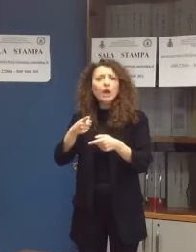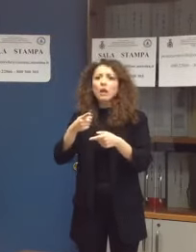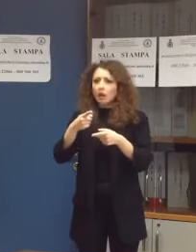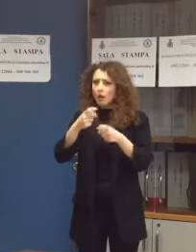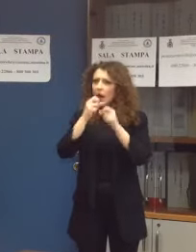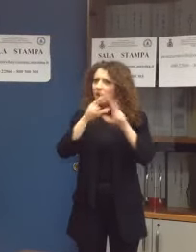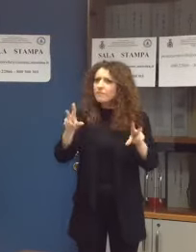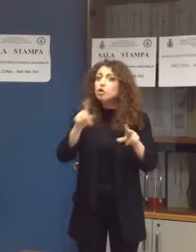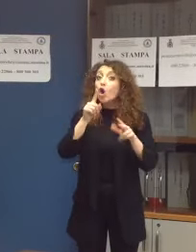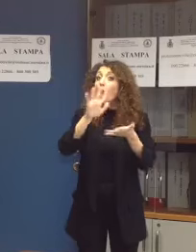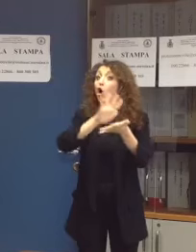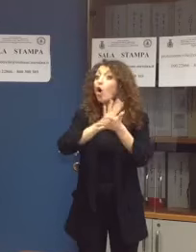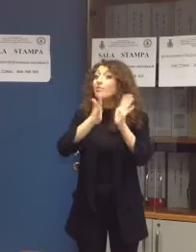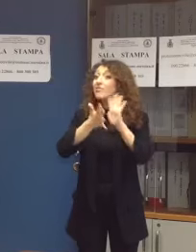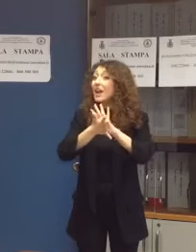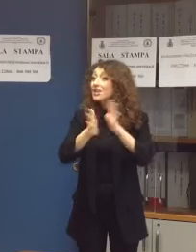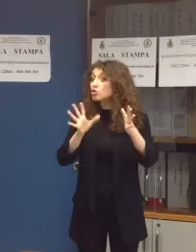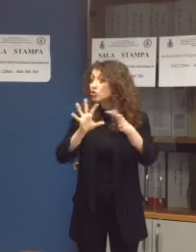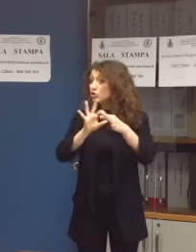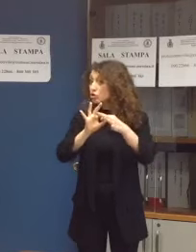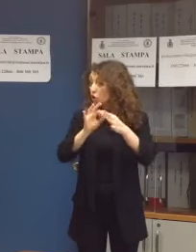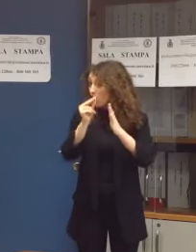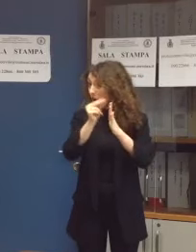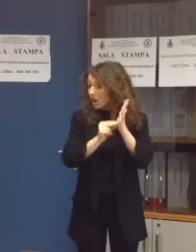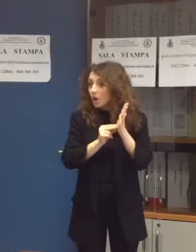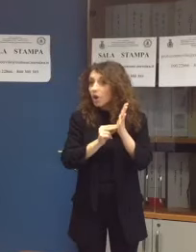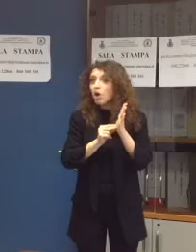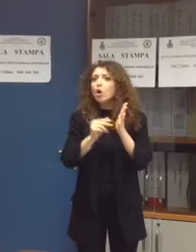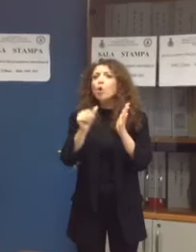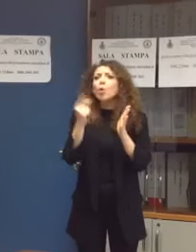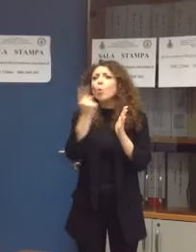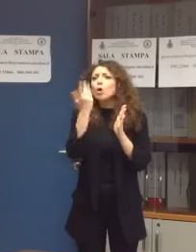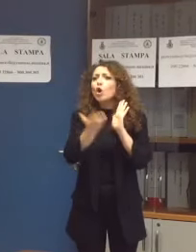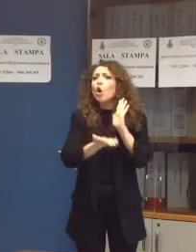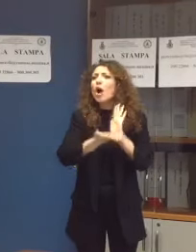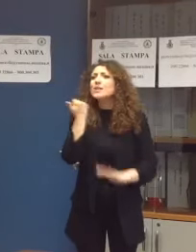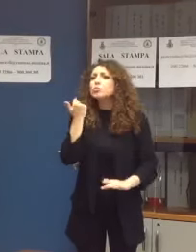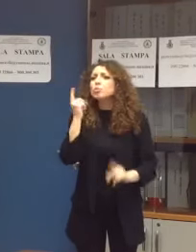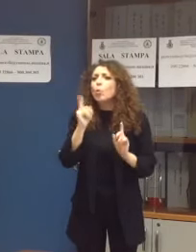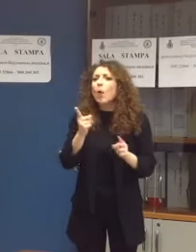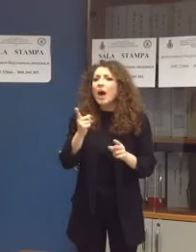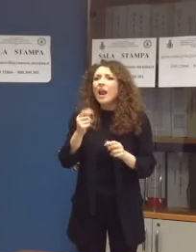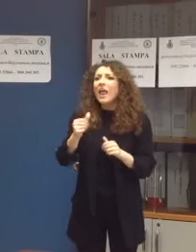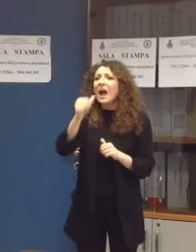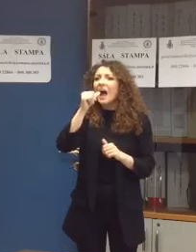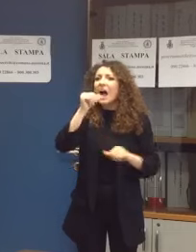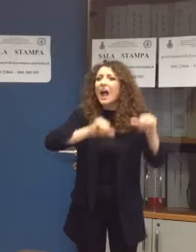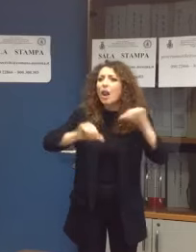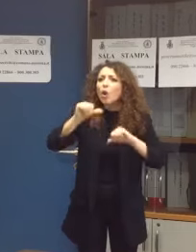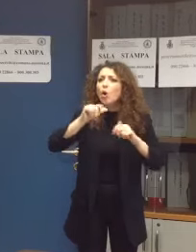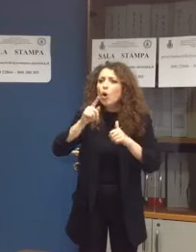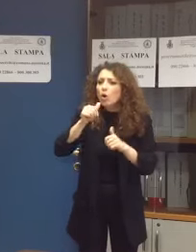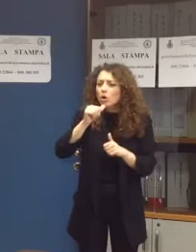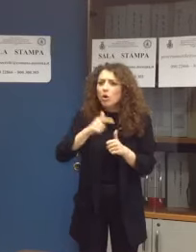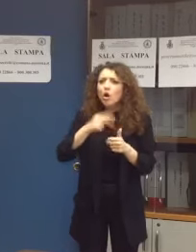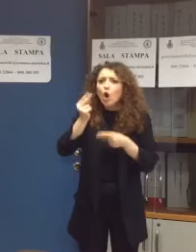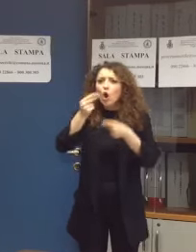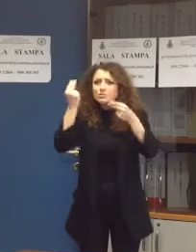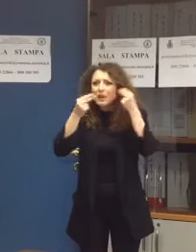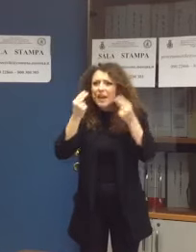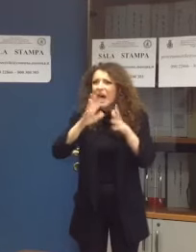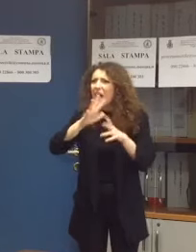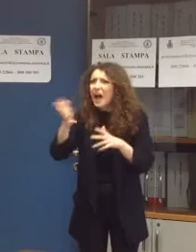convenzione. Noi nella convenzione escludiamo soltanto gli alcolici e i cosmetici, gli altri beni devono essere dati, i detersivi,